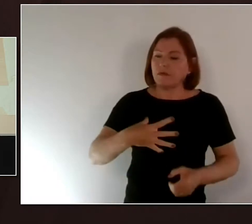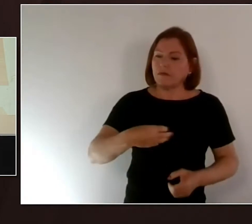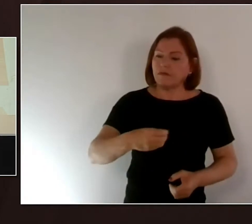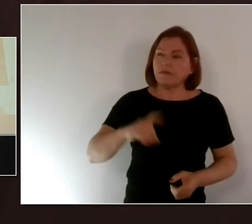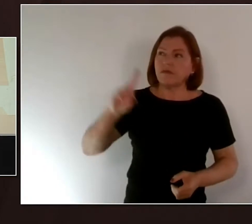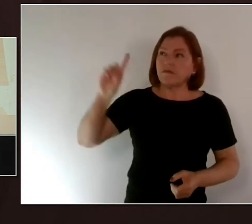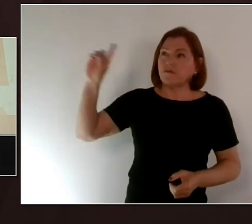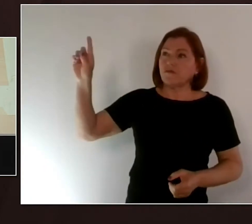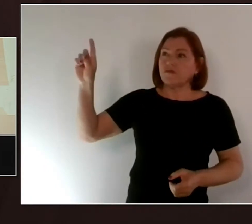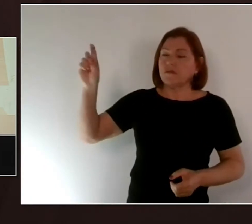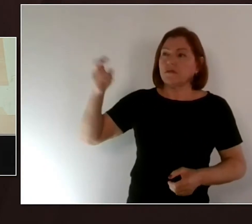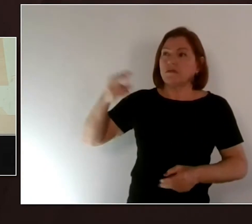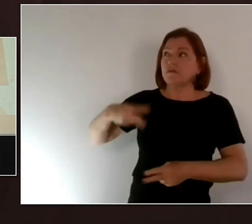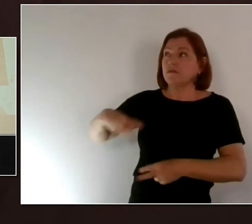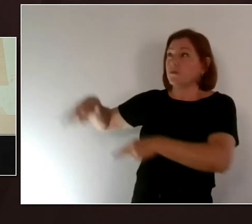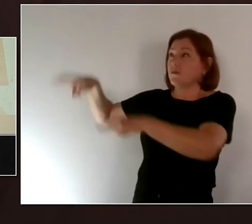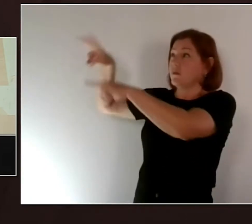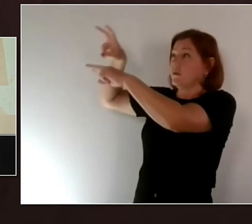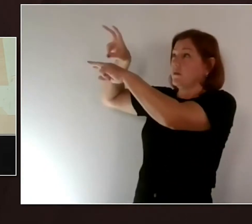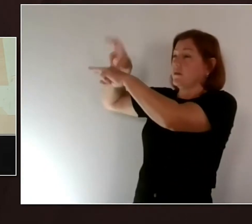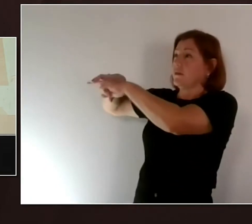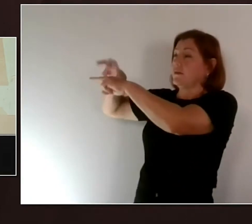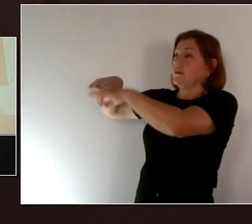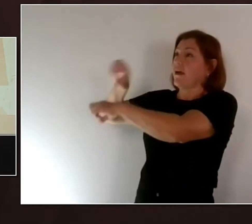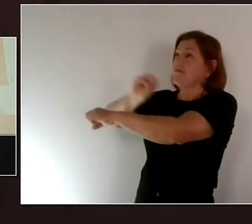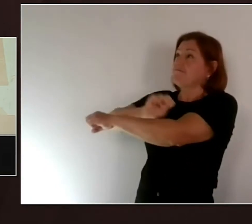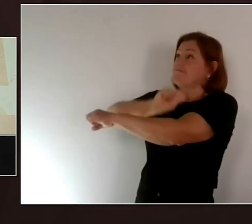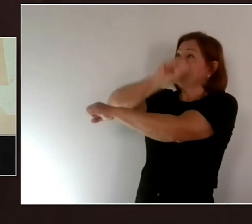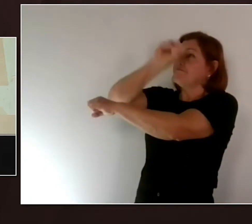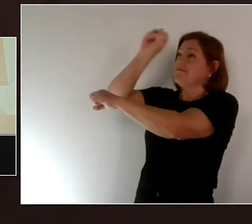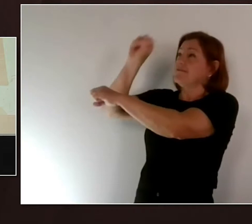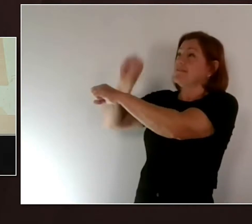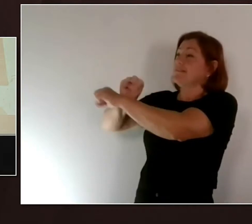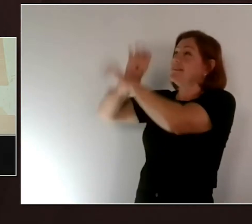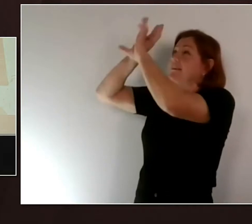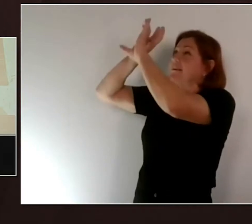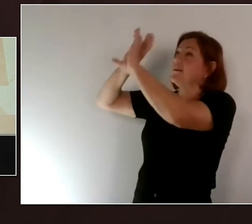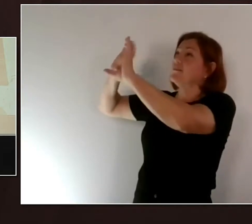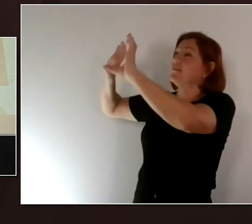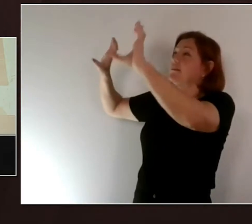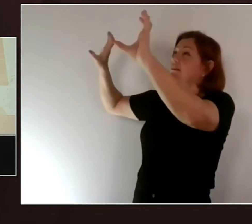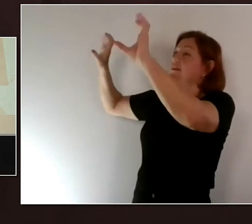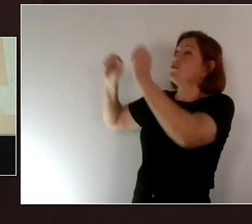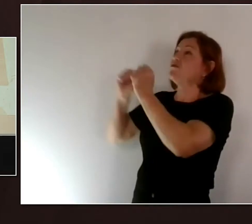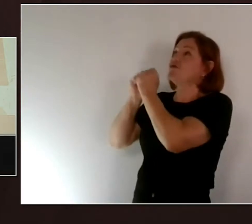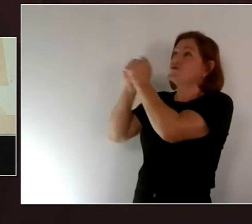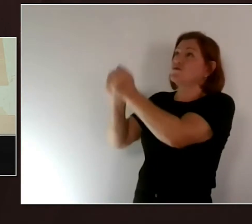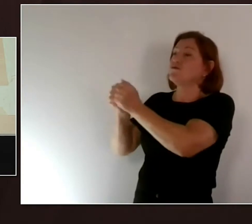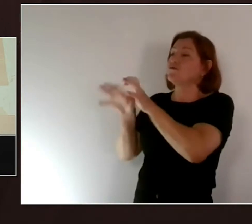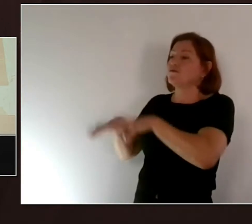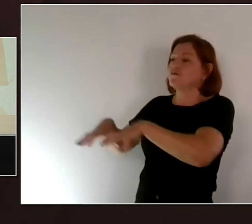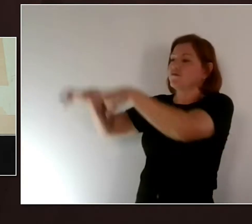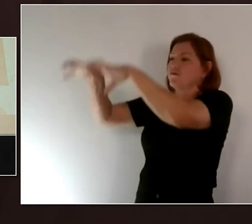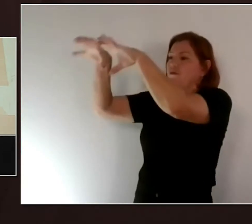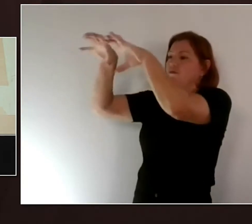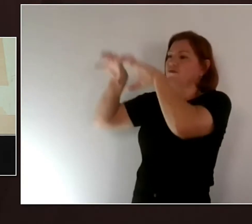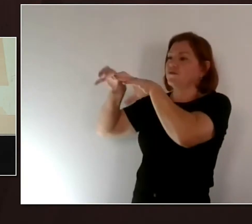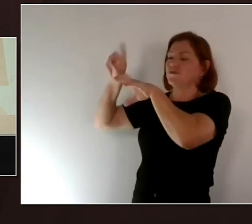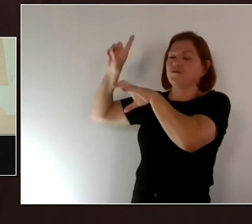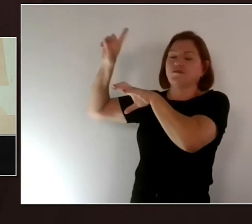no Sião celestial, né, lá junto ao trono de Deus, está assentado à direita de